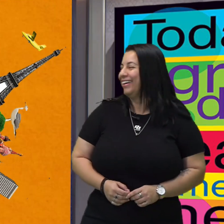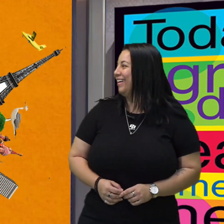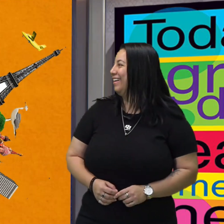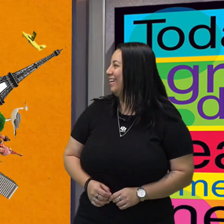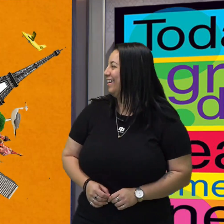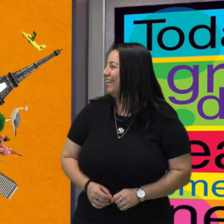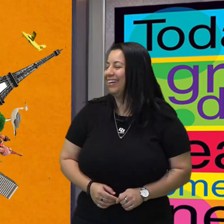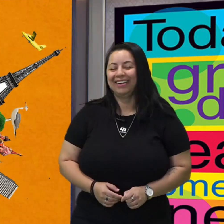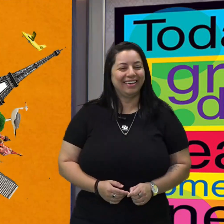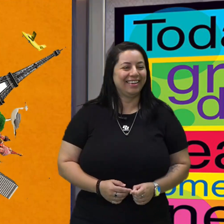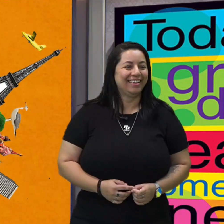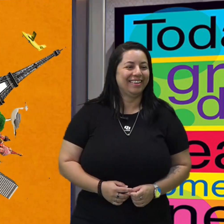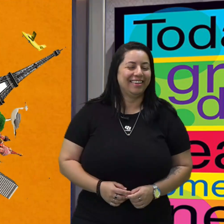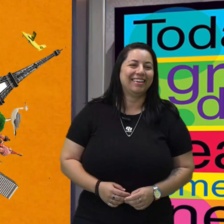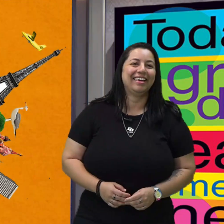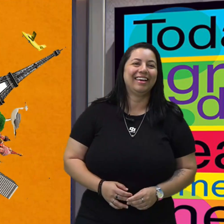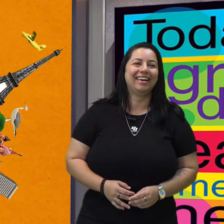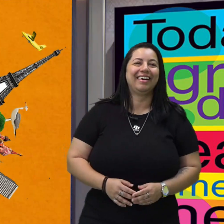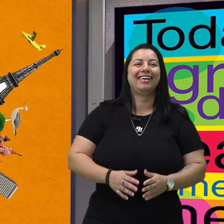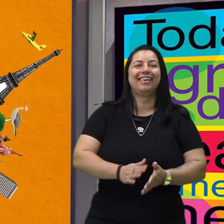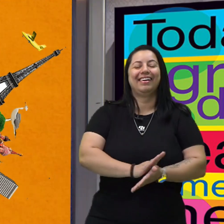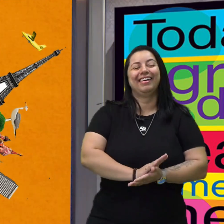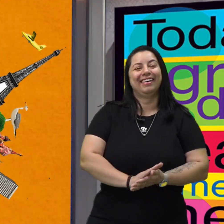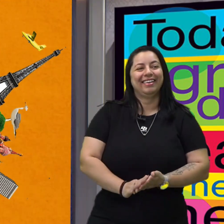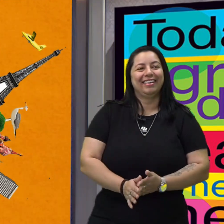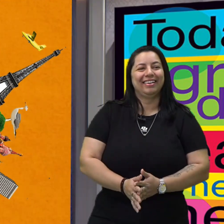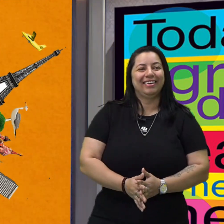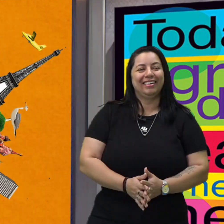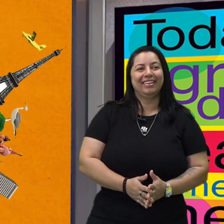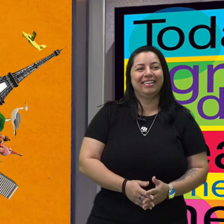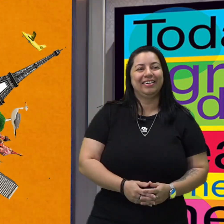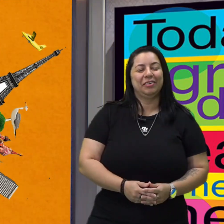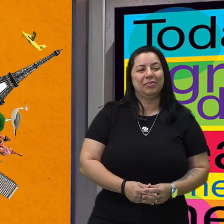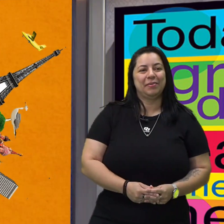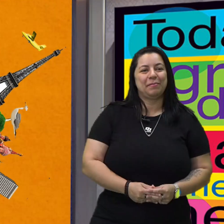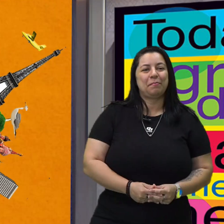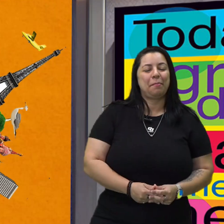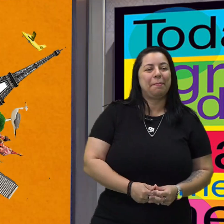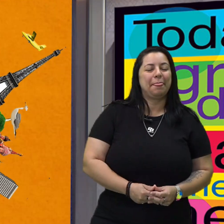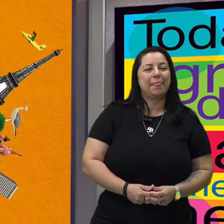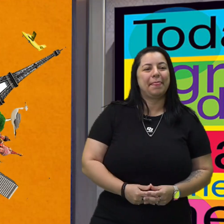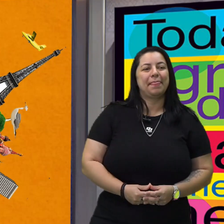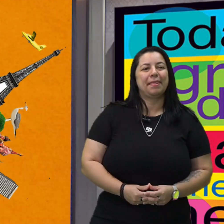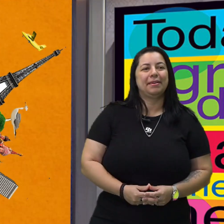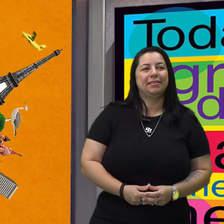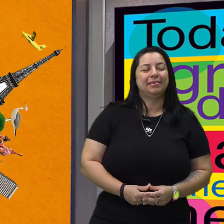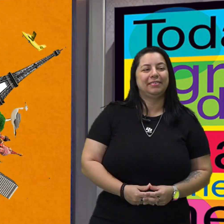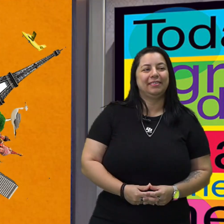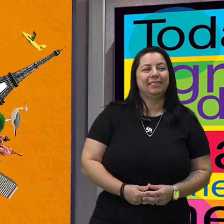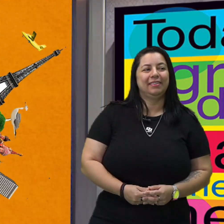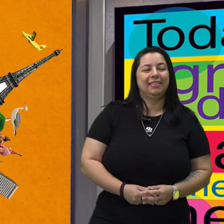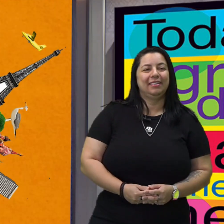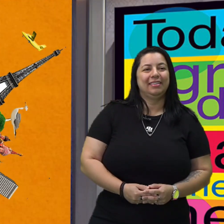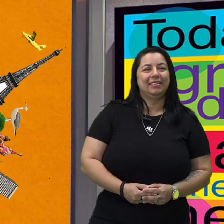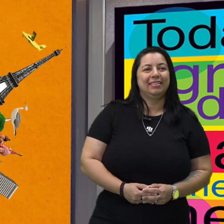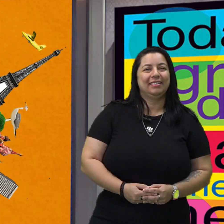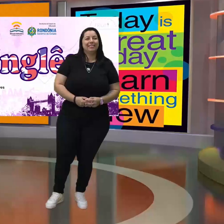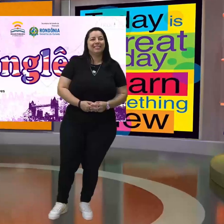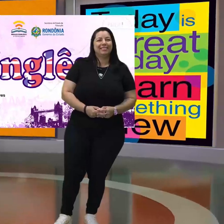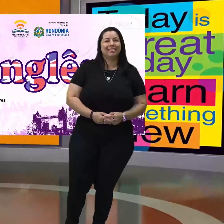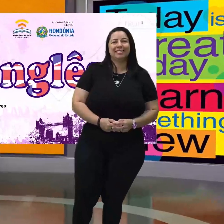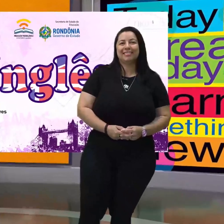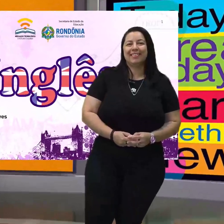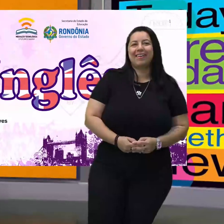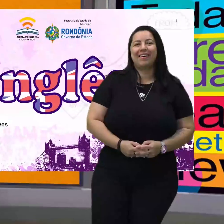isso aqui. Mas é isso, gente. Vamos começar a nossa aula. Telinha aqui atrás da gente, por favor. Aula 2.1.